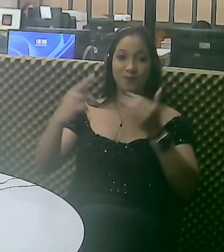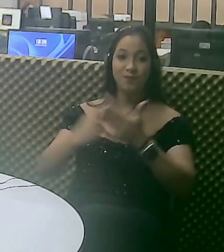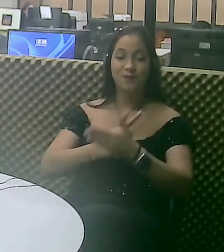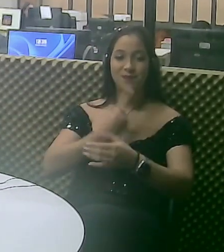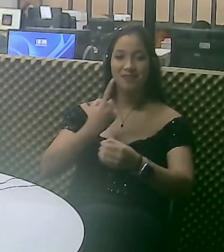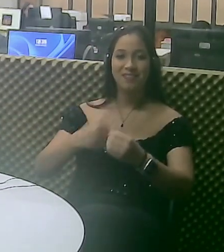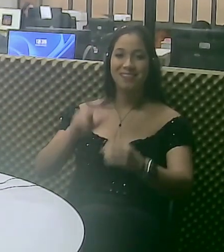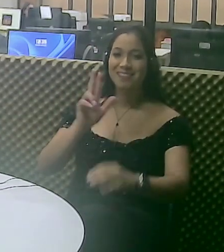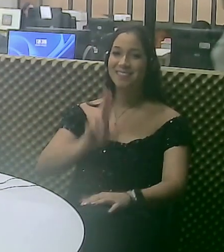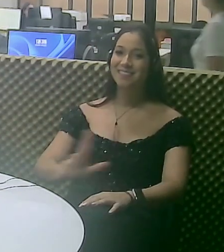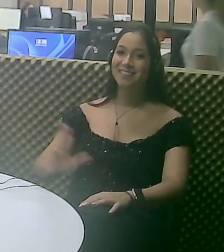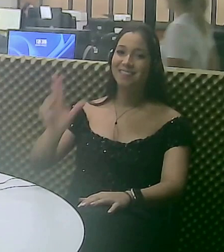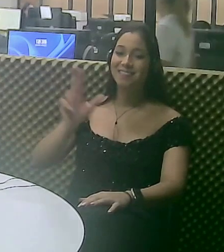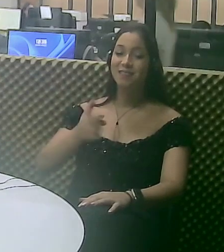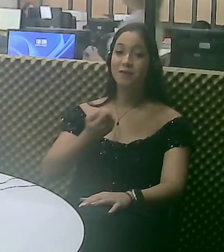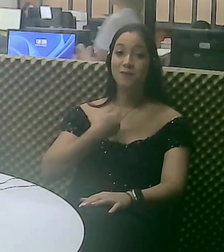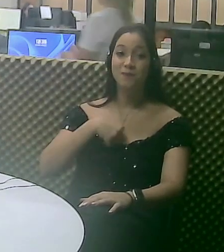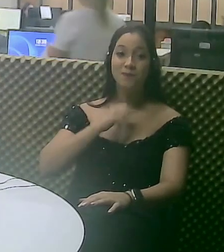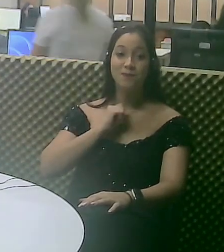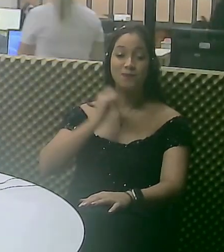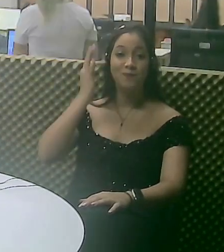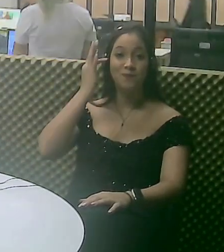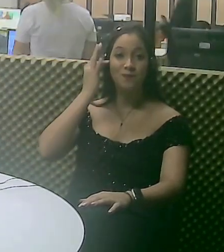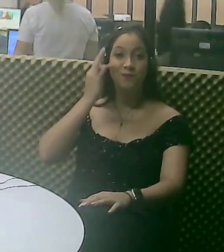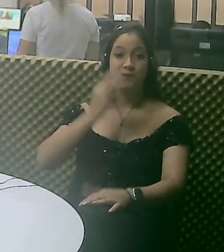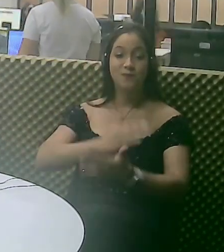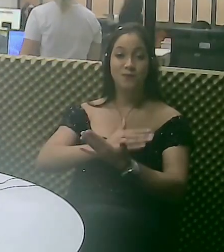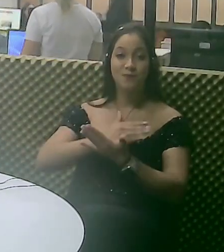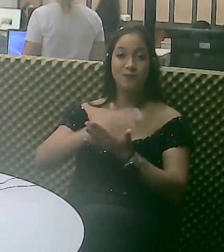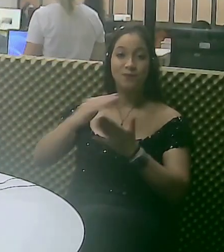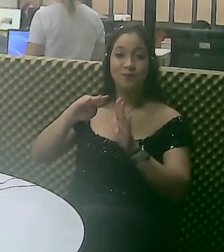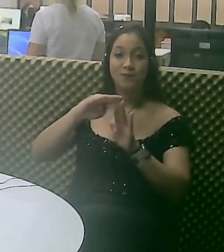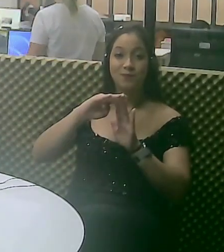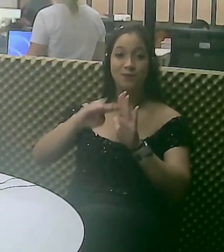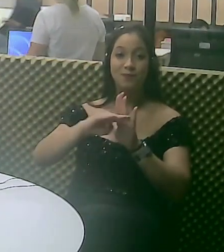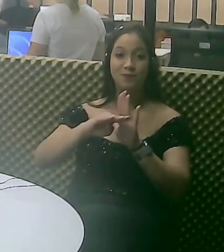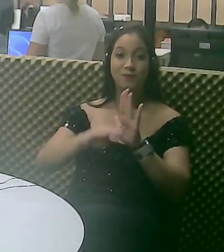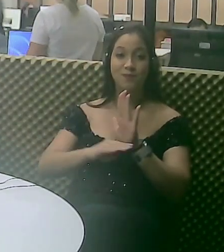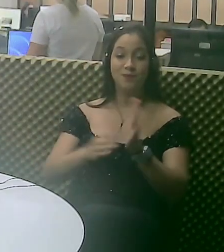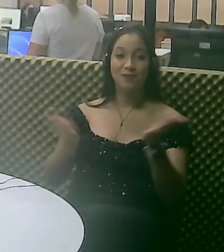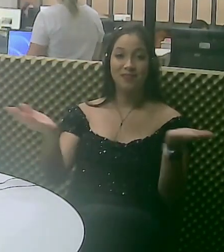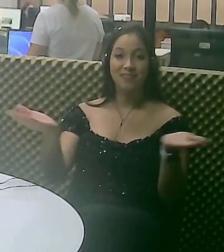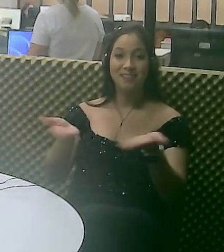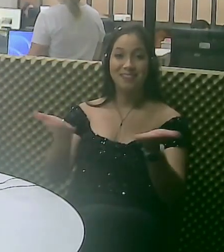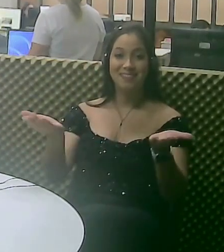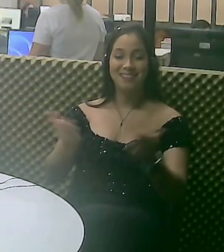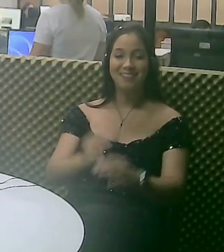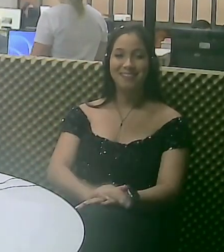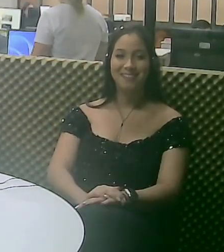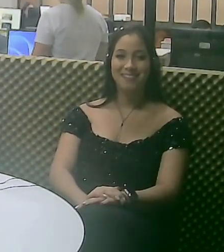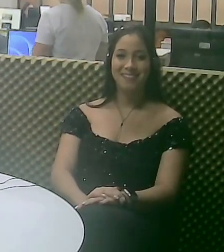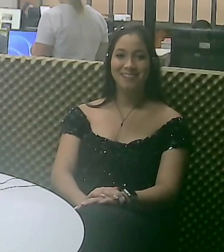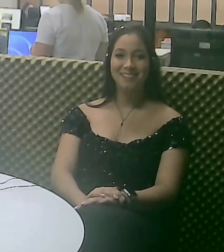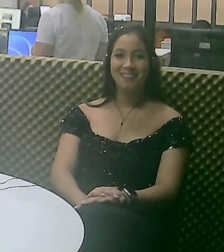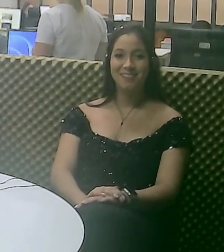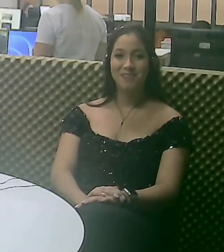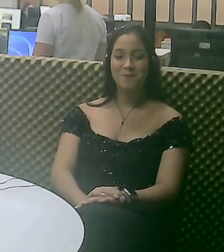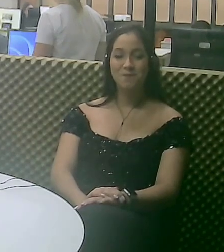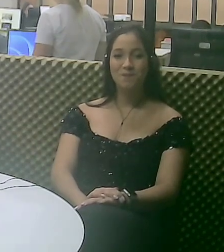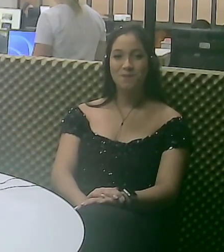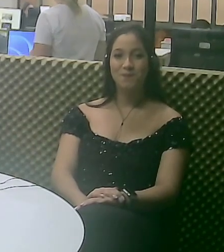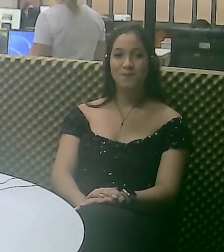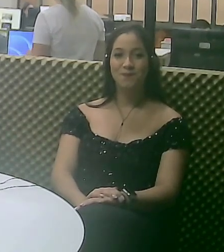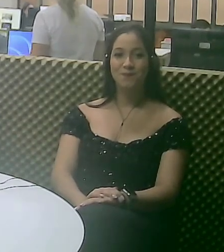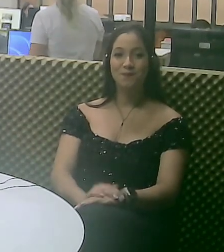o que de fato acontece em Uberlândia. Eu sou o Fernando Cássio e começamos com os destaques da edição de hoje.